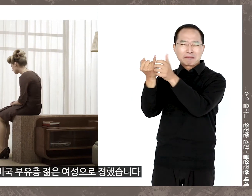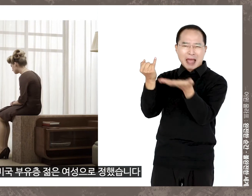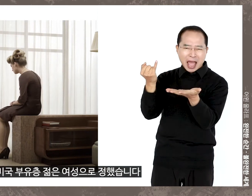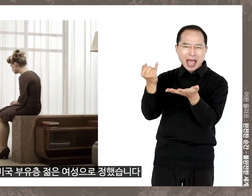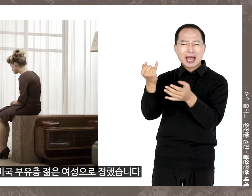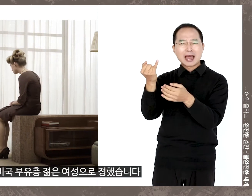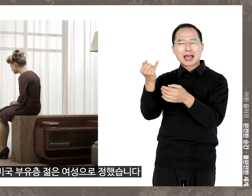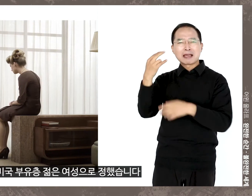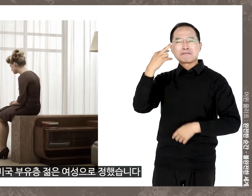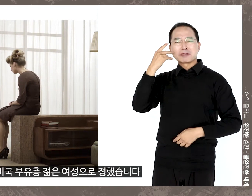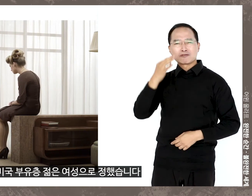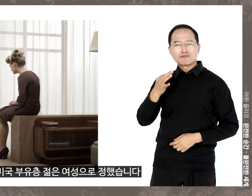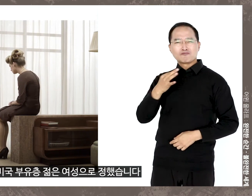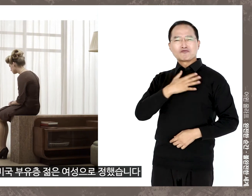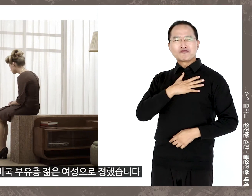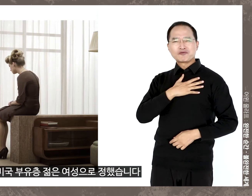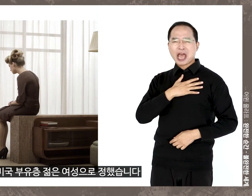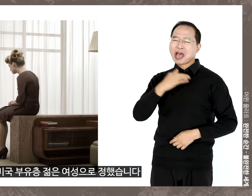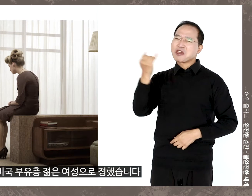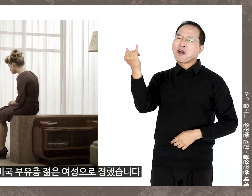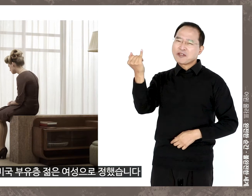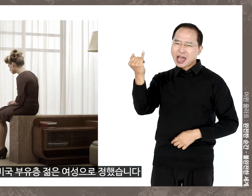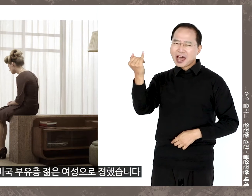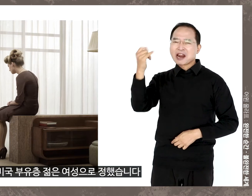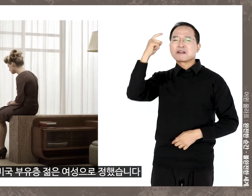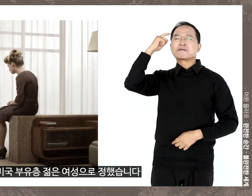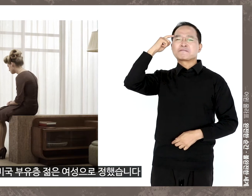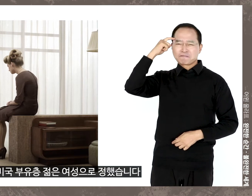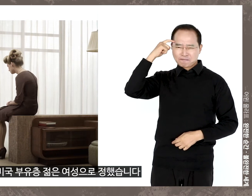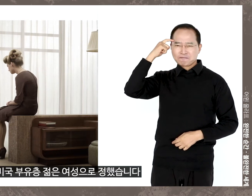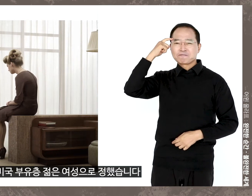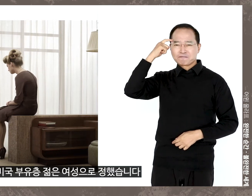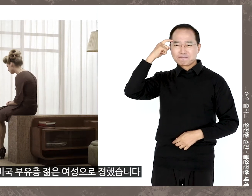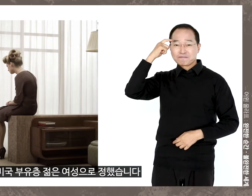부유층 젊은 여성으로 정했습니다.